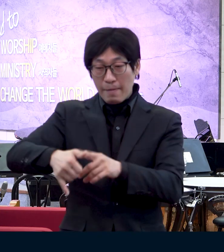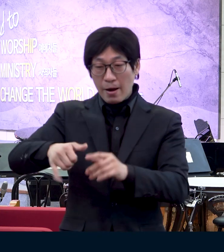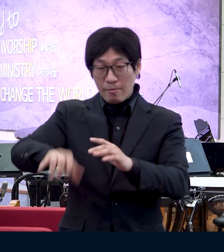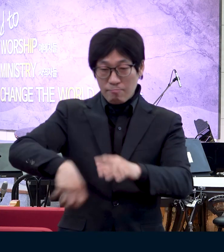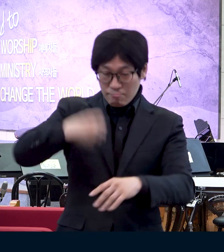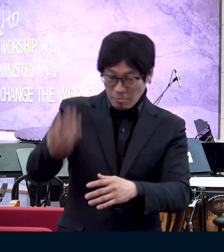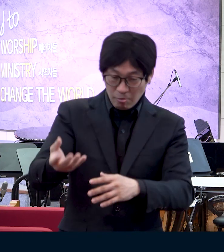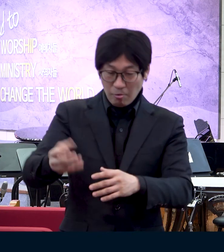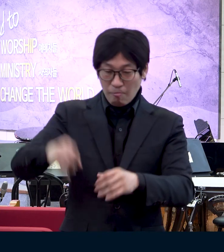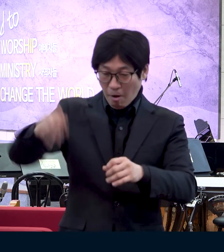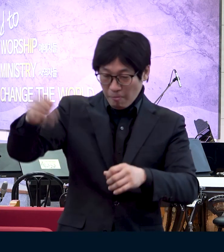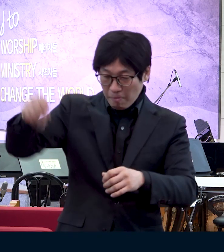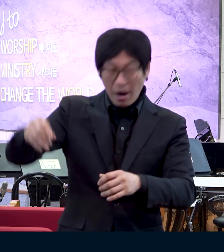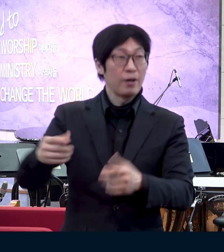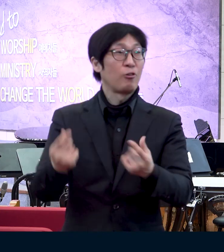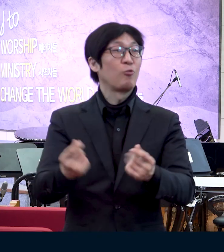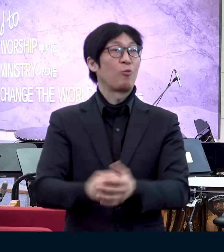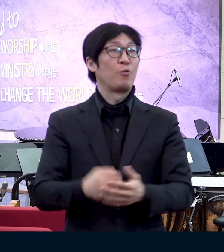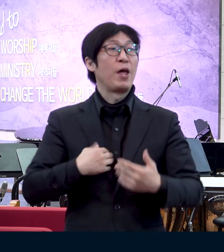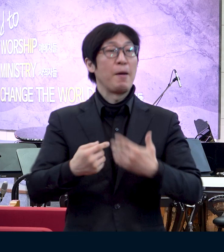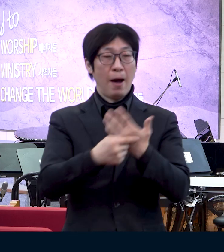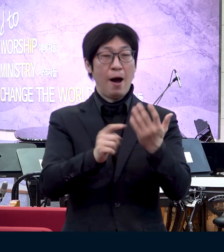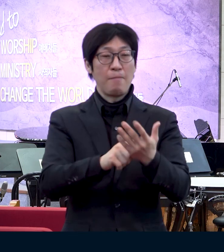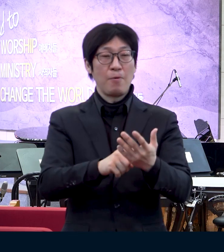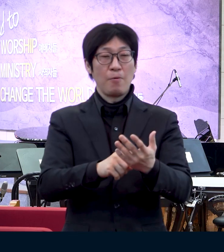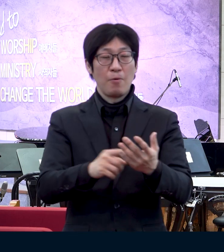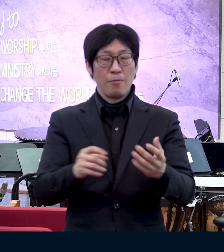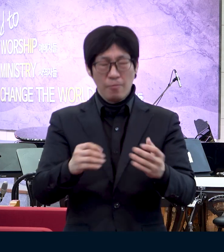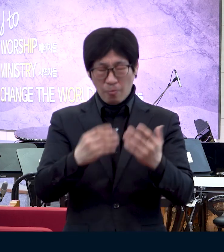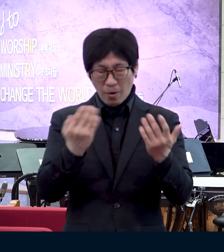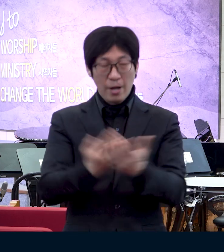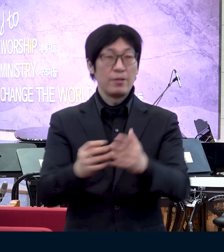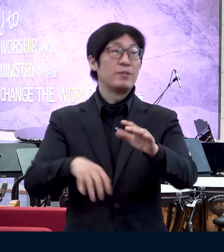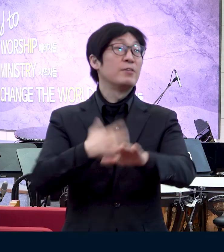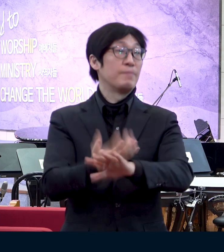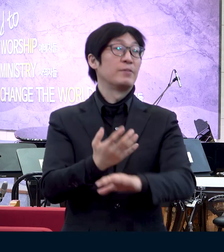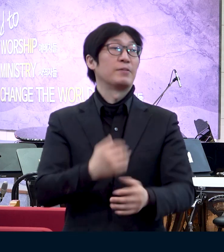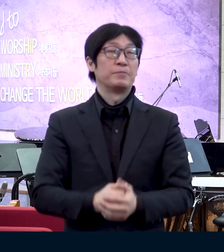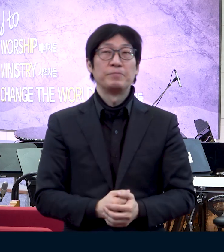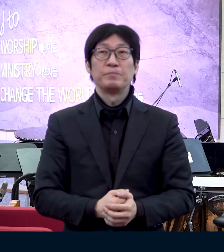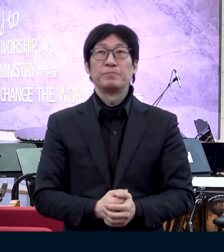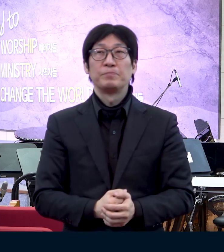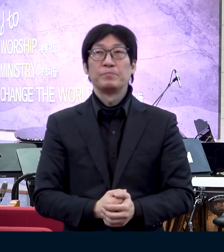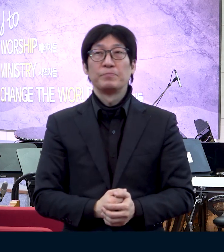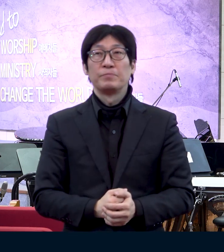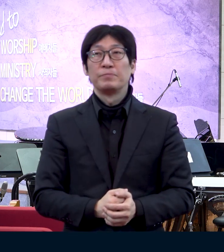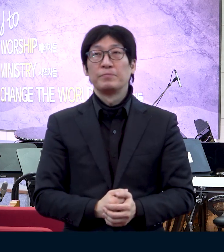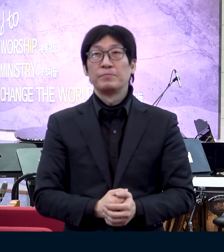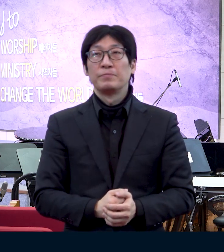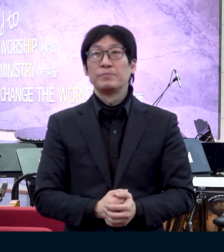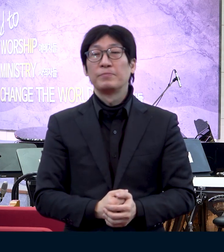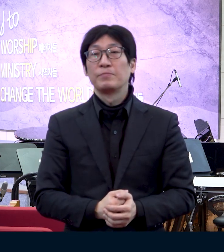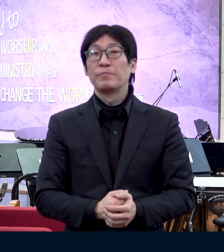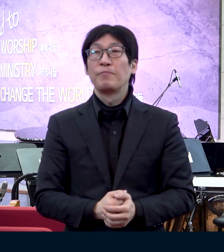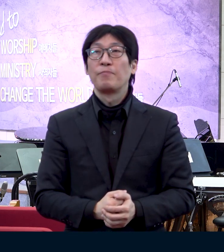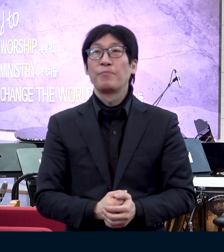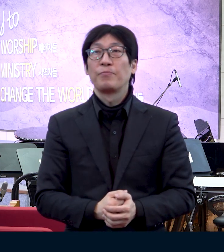그냥 털었어요. 그러니까 이 안에서 그동안 나름 그렇게 덮어놓고 누르놓고 같은 게 다 터져나온 거예요.